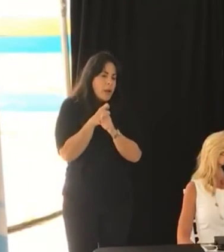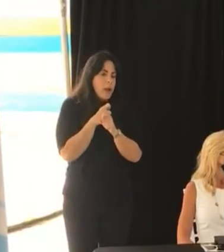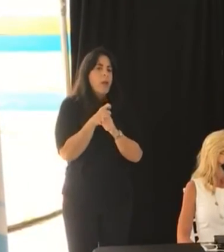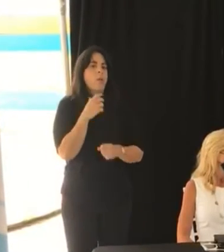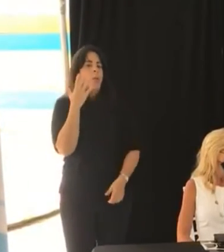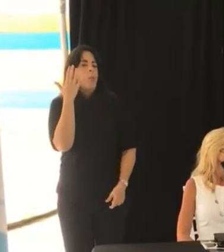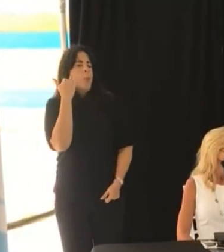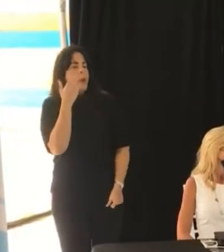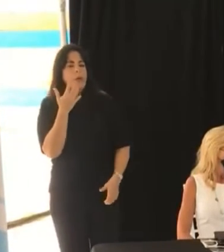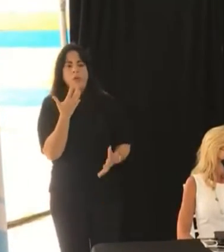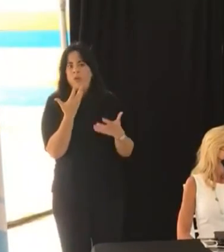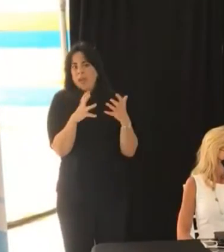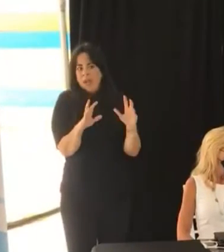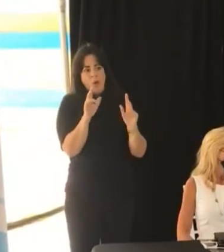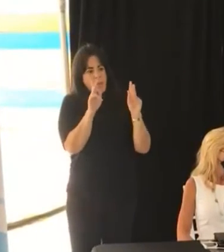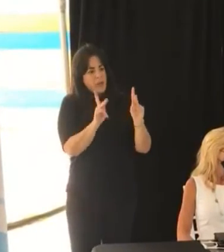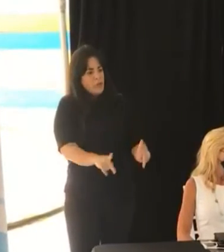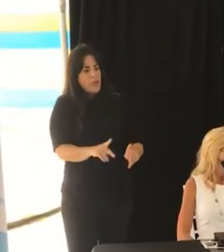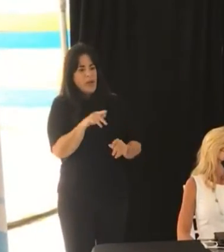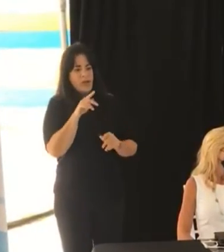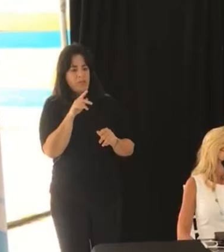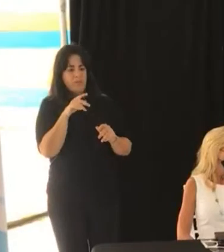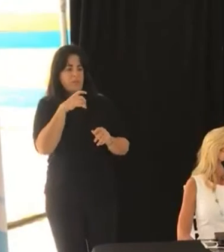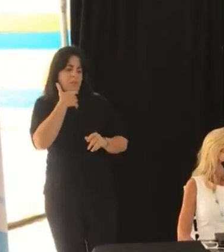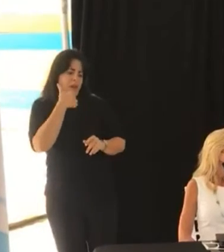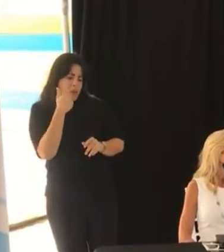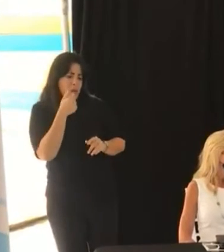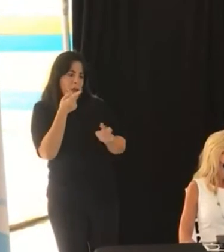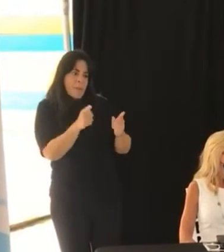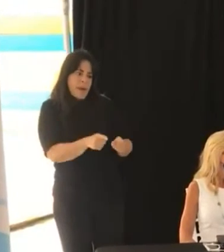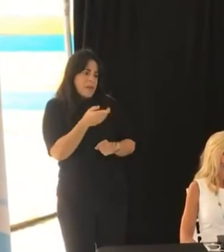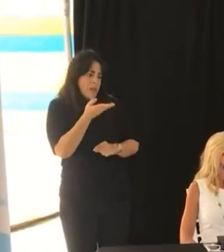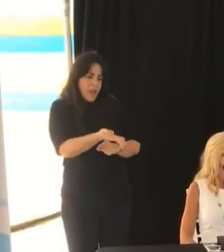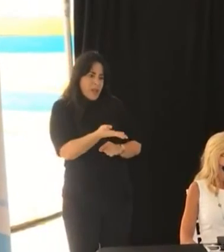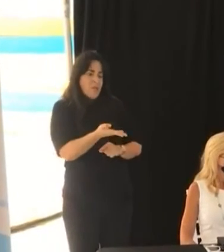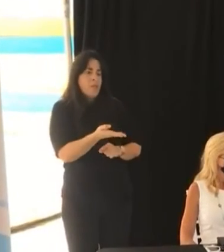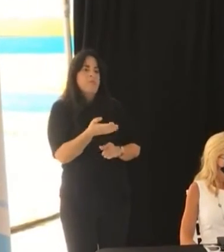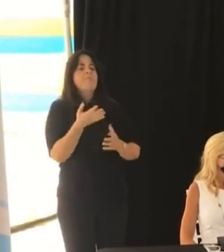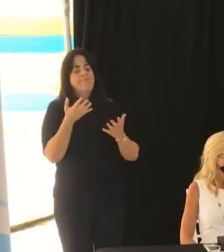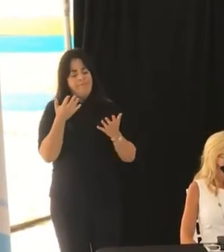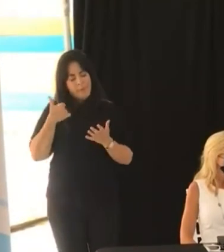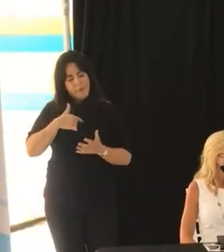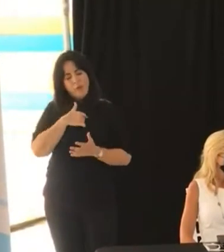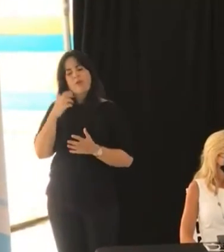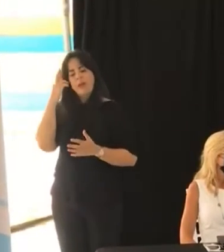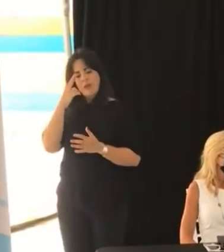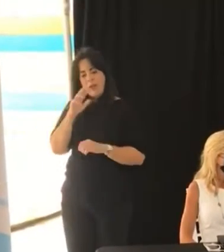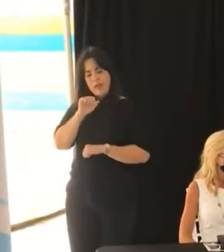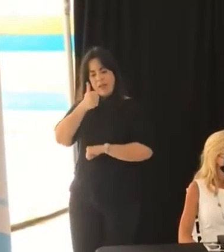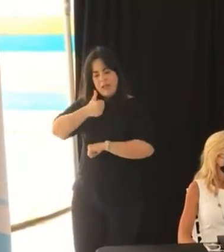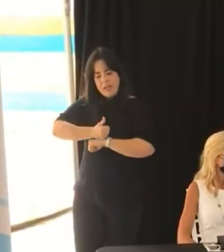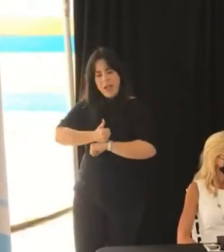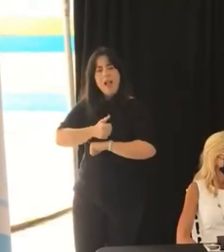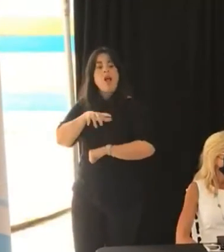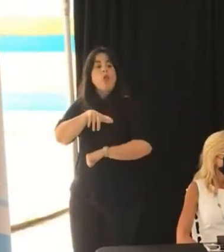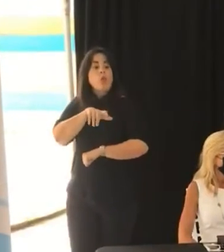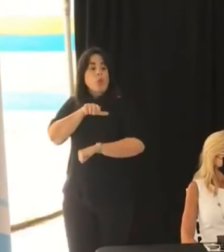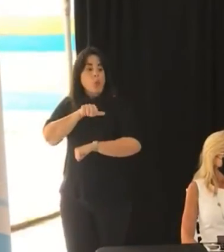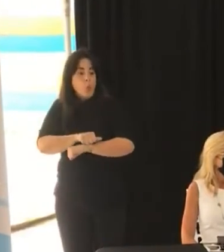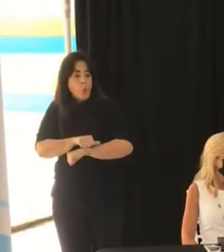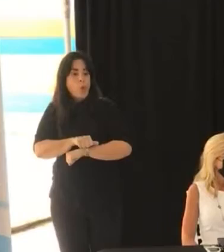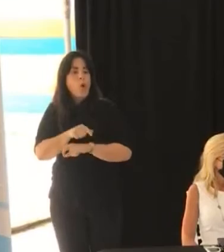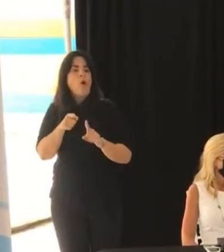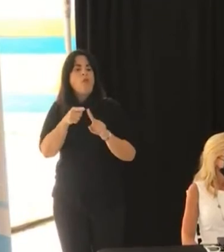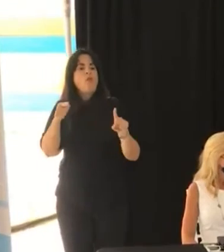porque nosotros no queremos que a una persona mayor de 65 años le suceda esto. Y por eso establecimos los turnos desde